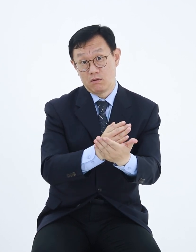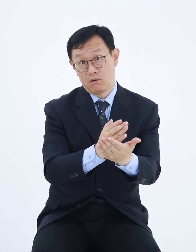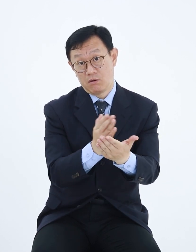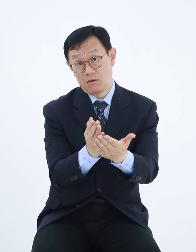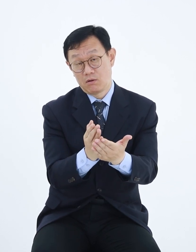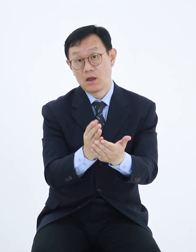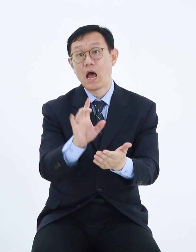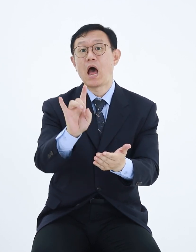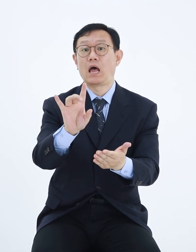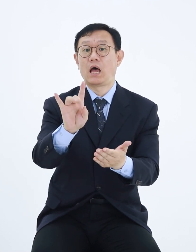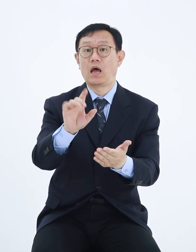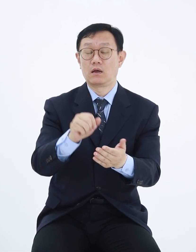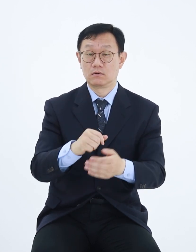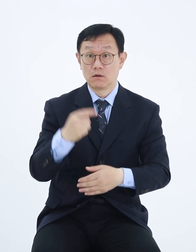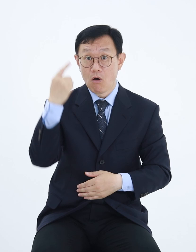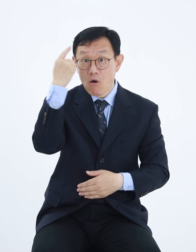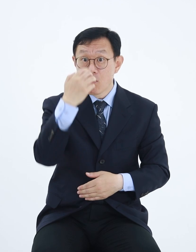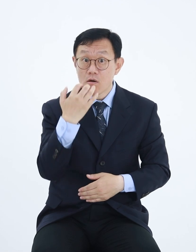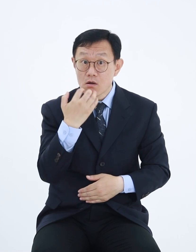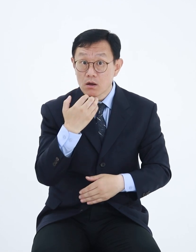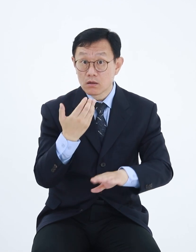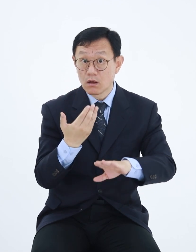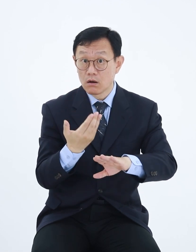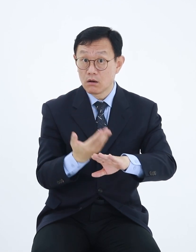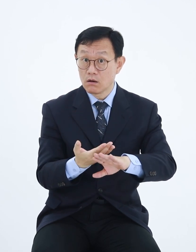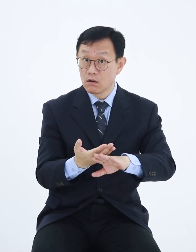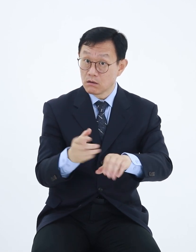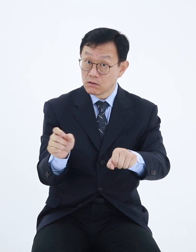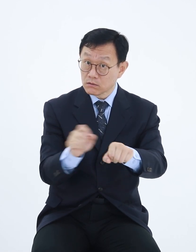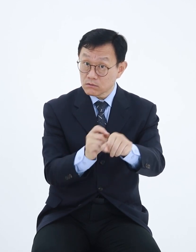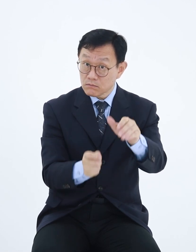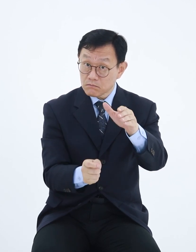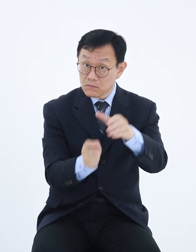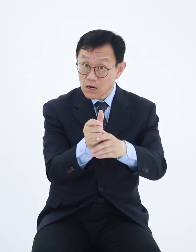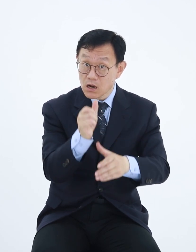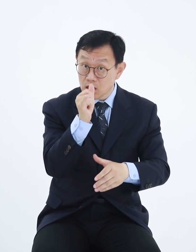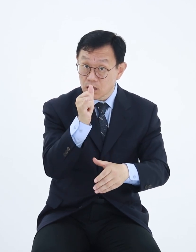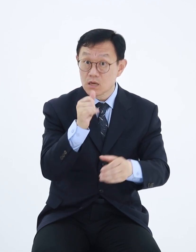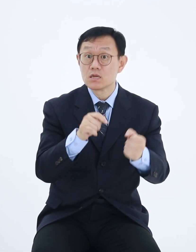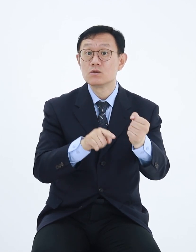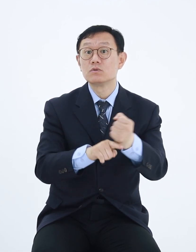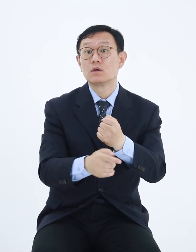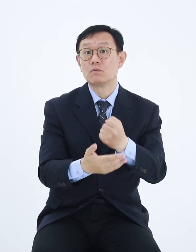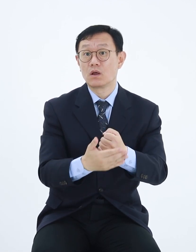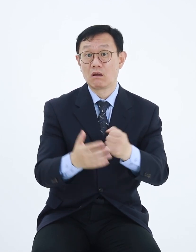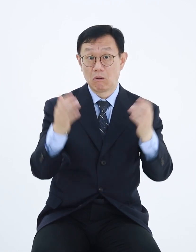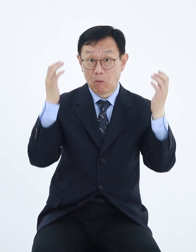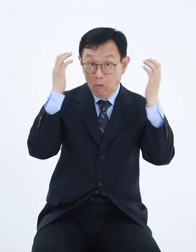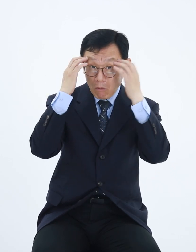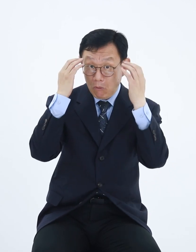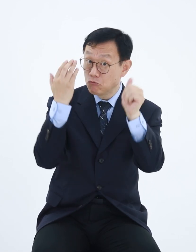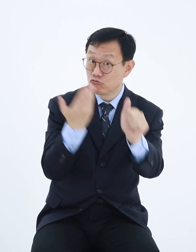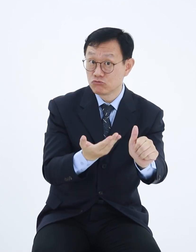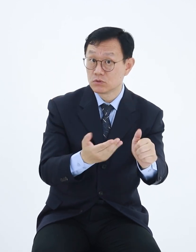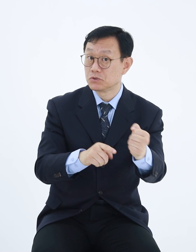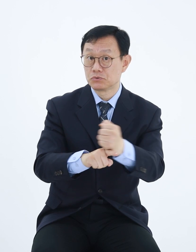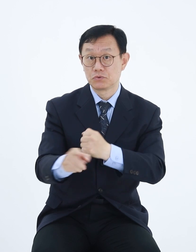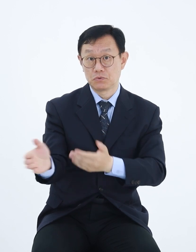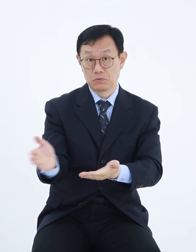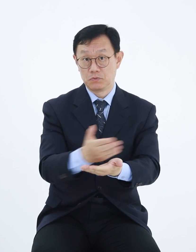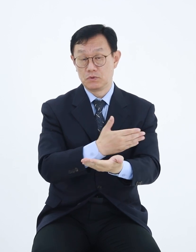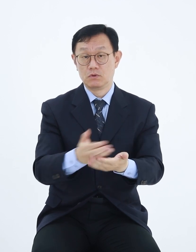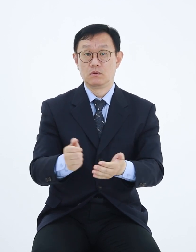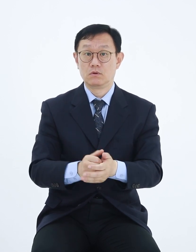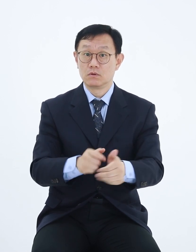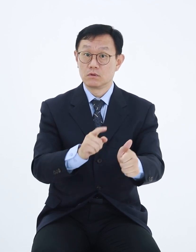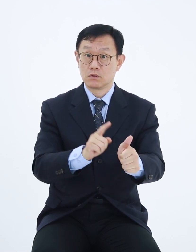뿐입니다. 피부색이 다르고 흔히 볼 수 없는 특이점이 있다는 이유만으로 고통받을 이유는 없습니다. Y군이